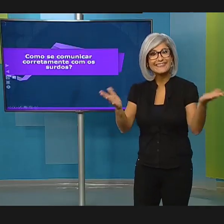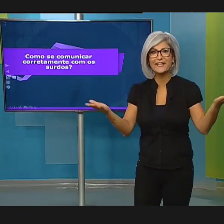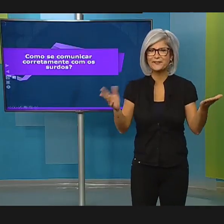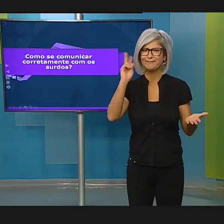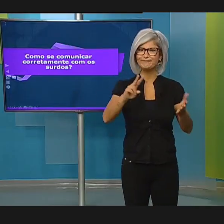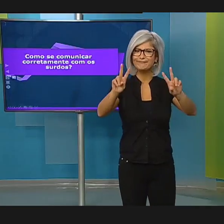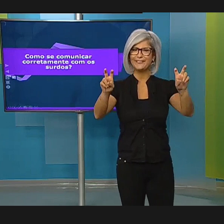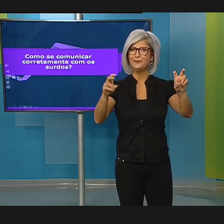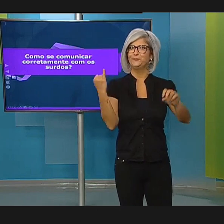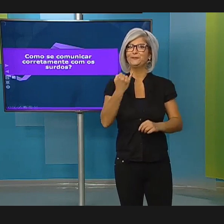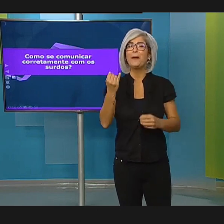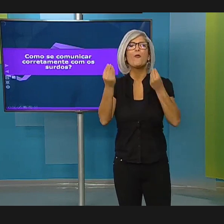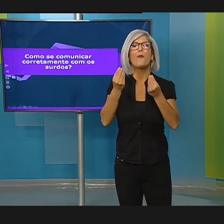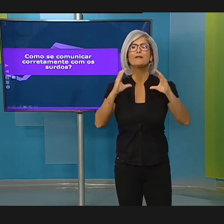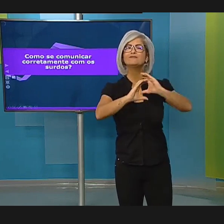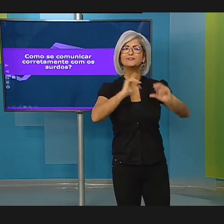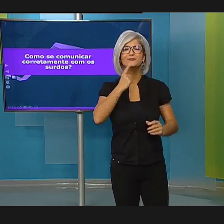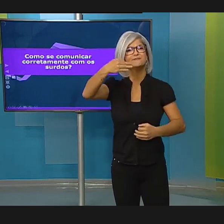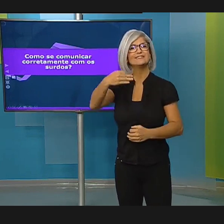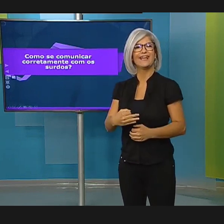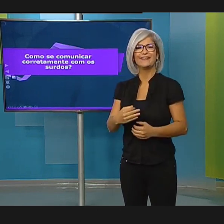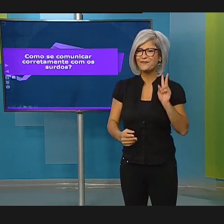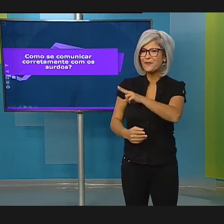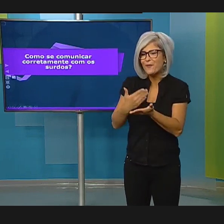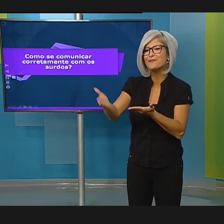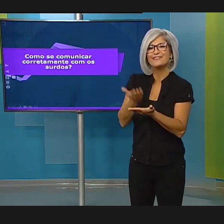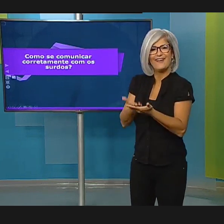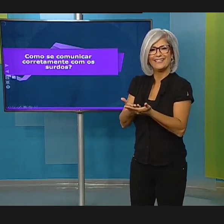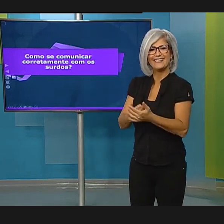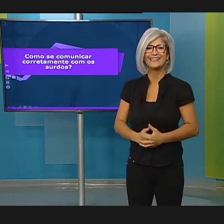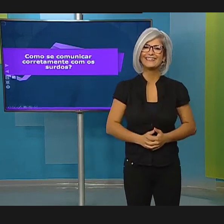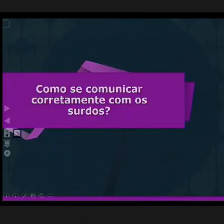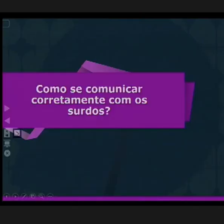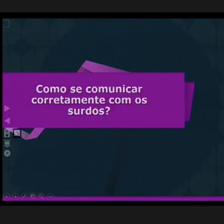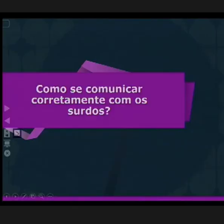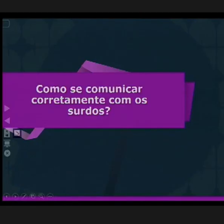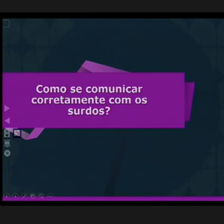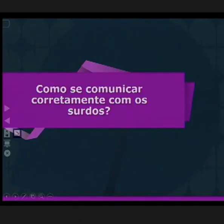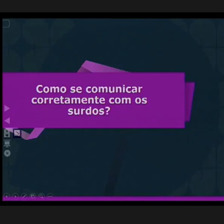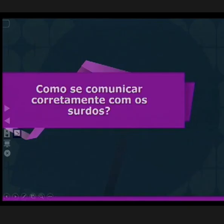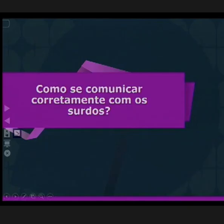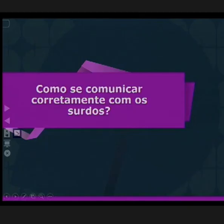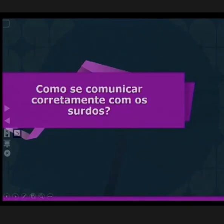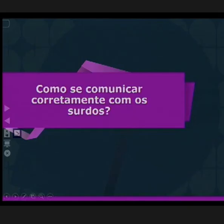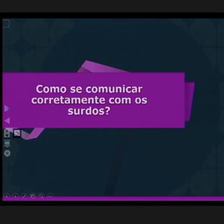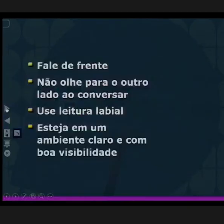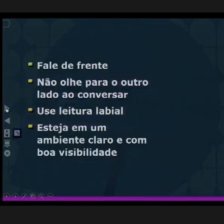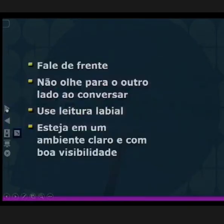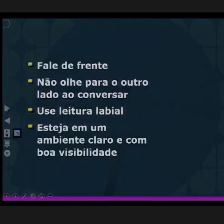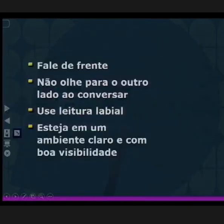Olá! Vamos agora, então, à primeira temática que é de suma importância para a comunicação com a pessoa surda. Vamos aos slides para dar início a esse estudo? Como se comunicar corretamente com os surdos.